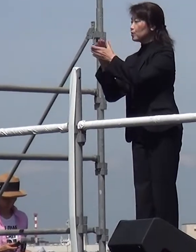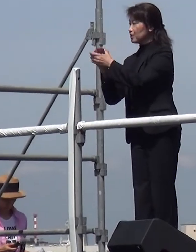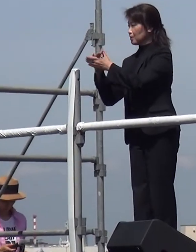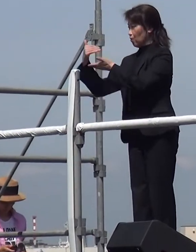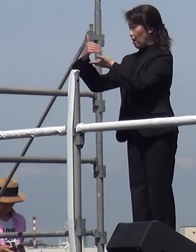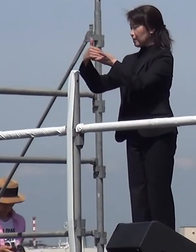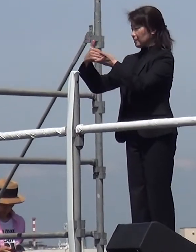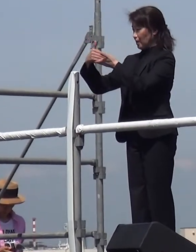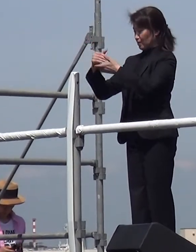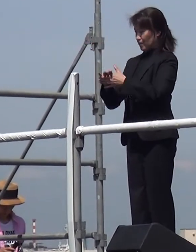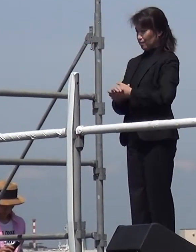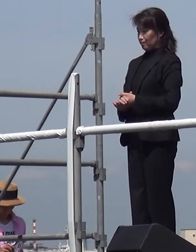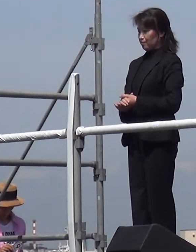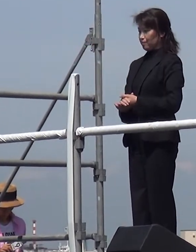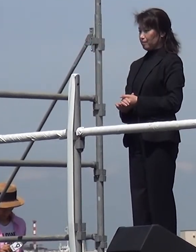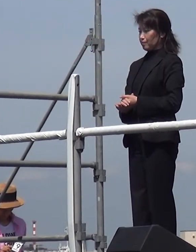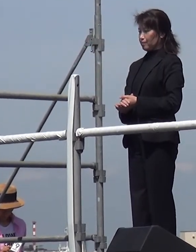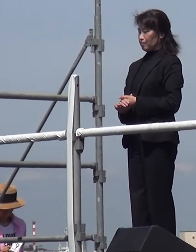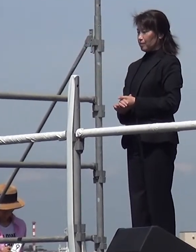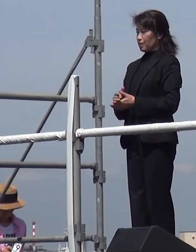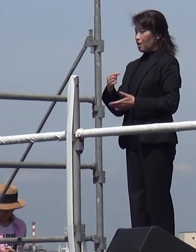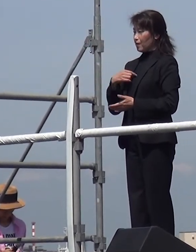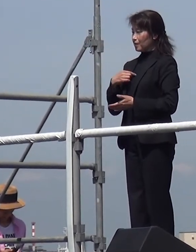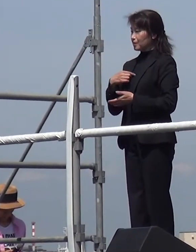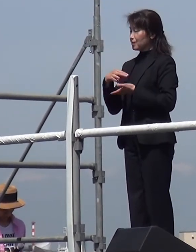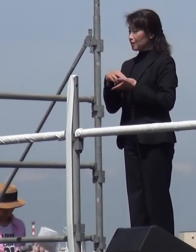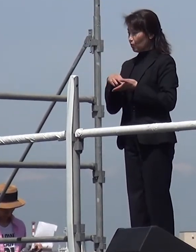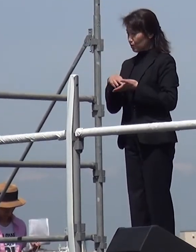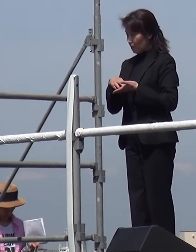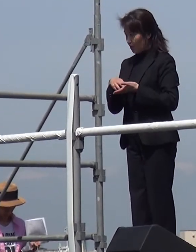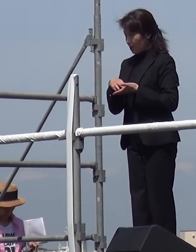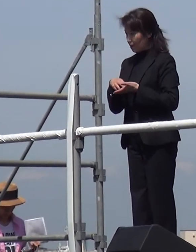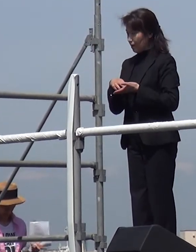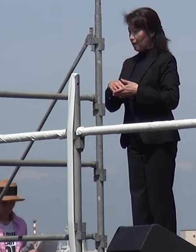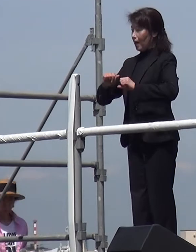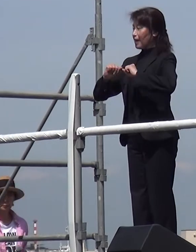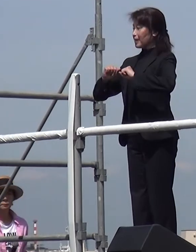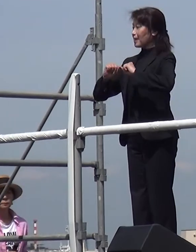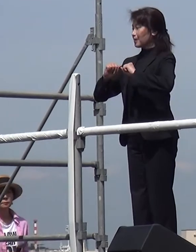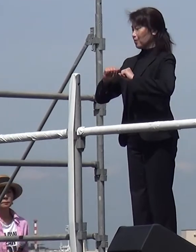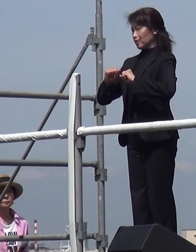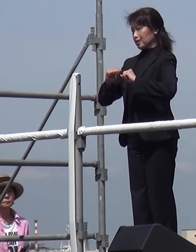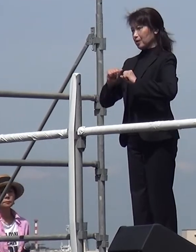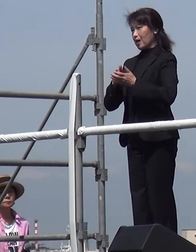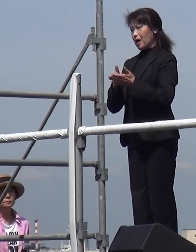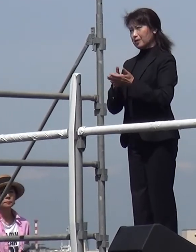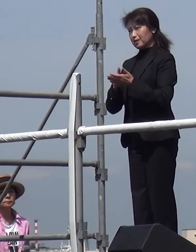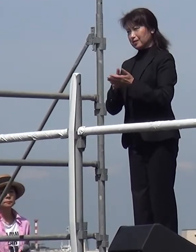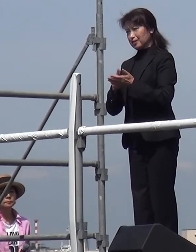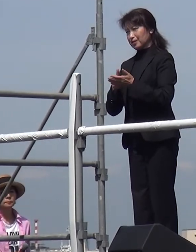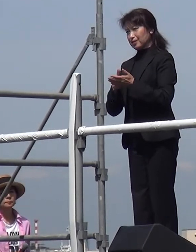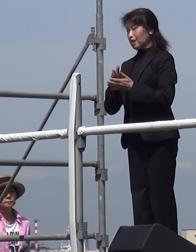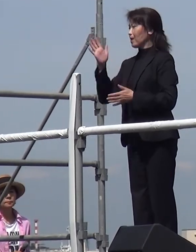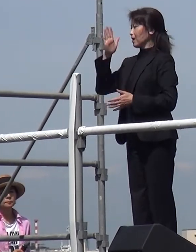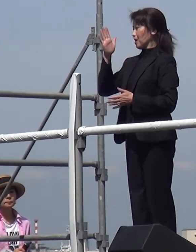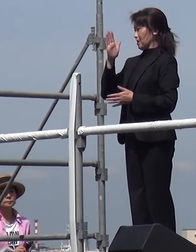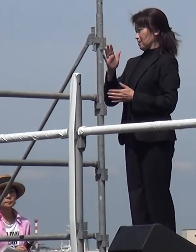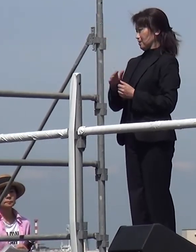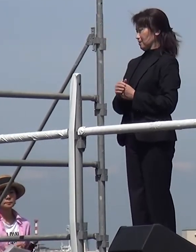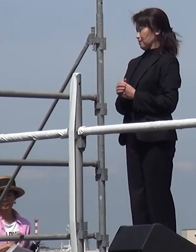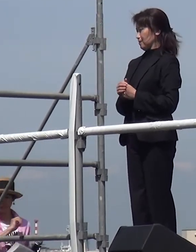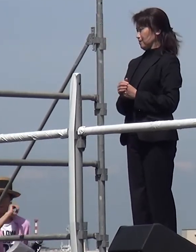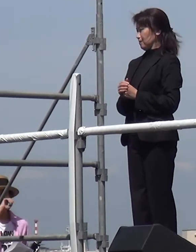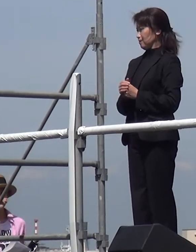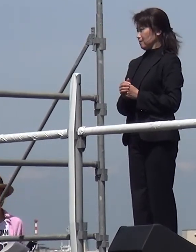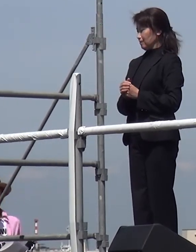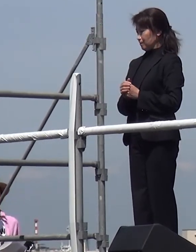、それは私にとってはあまり元気のいい話ということにはならないと思います